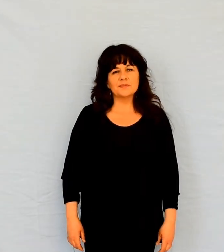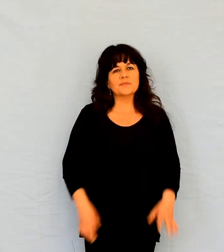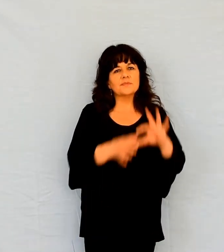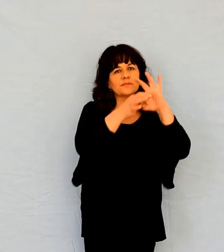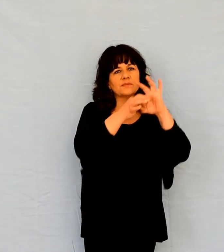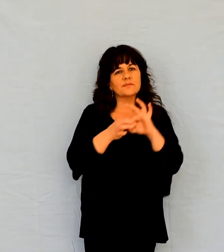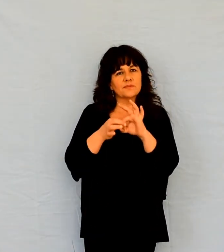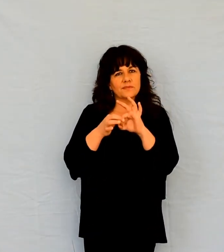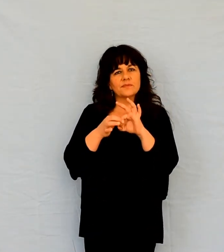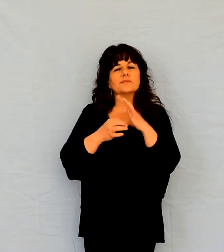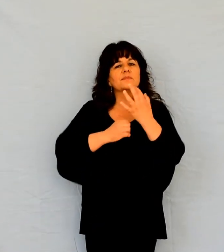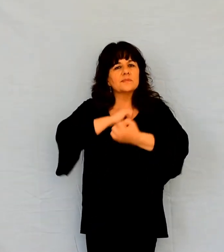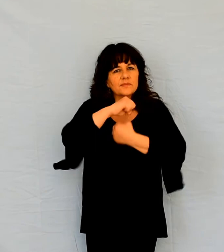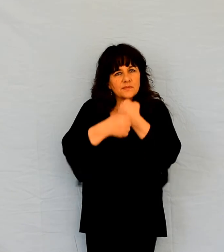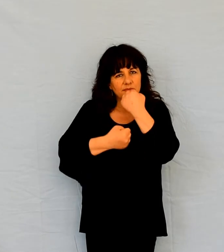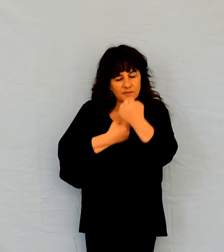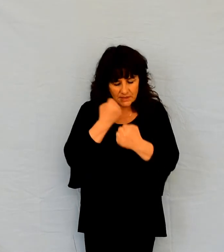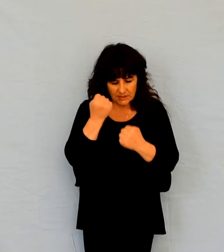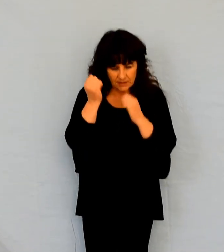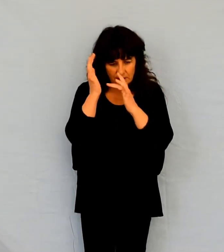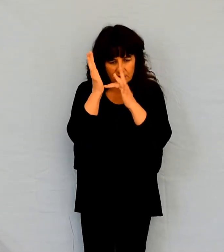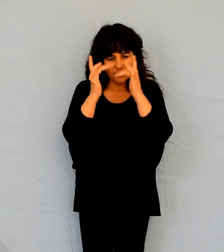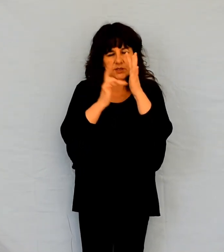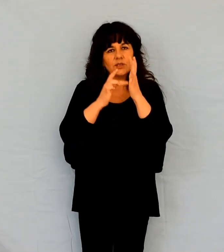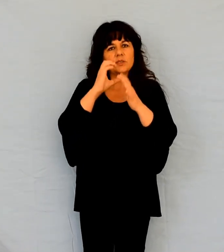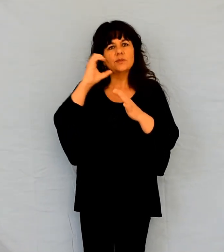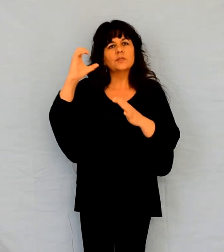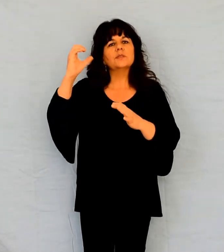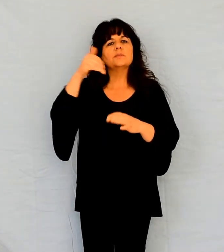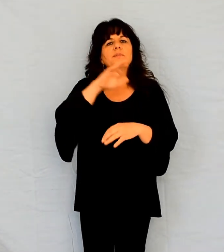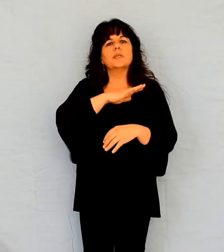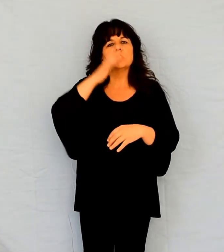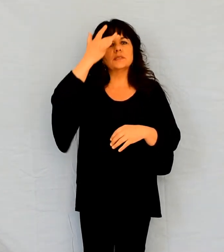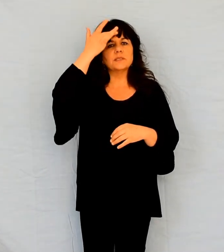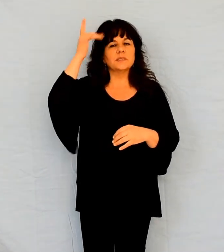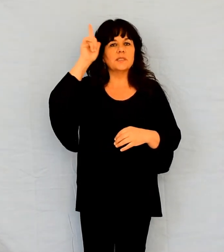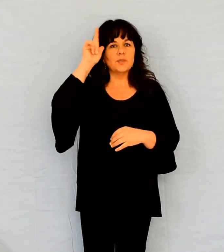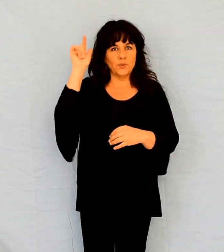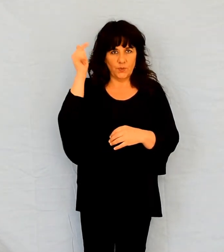Suite de la Passion de Jésus-Christ selon saint Luc.